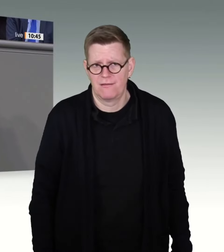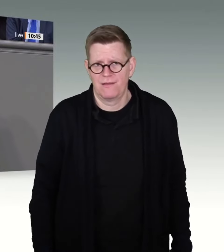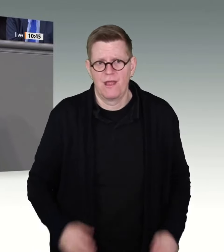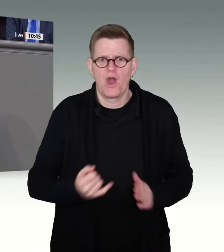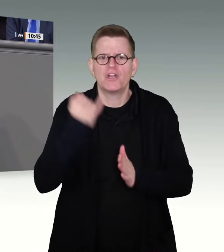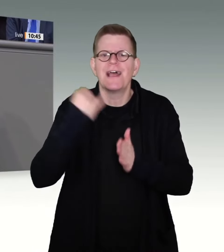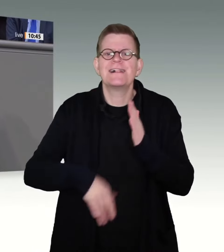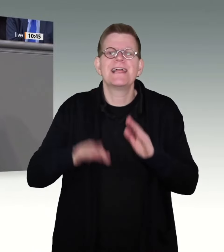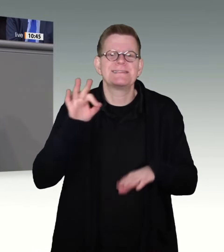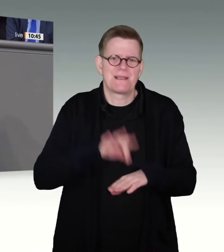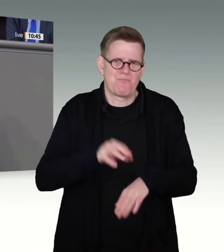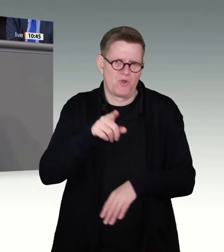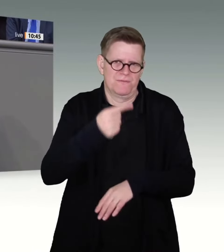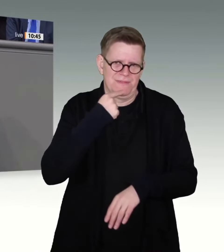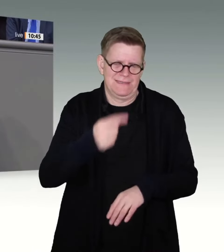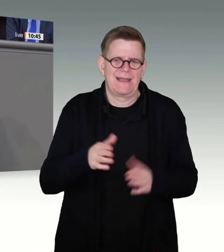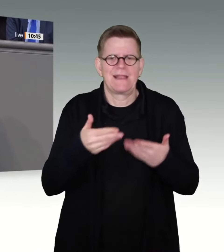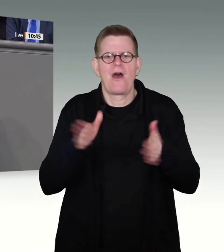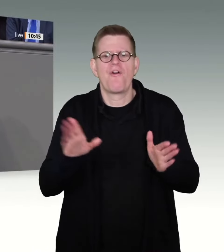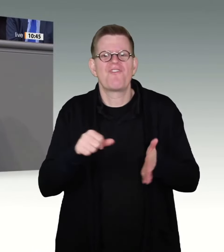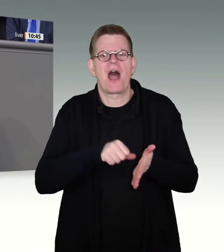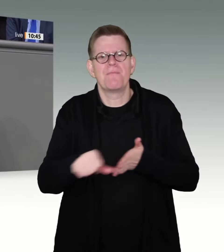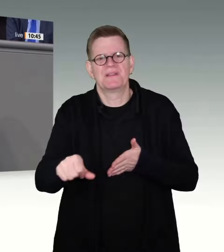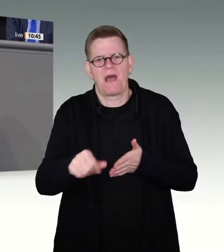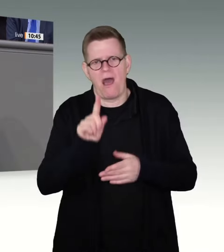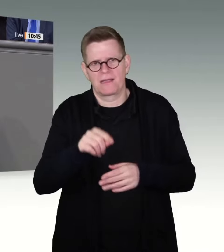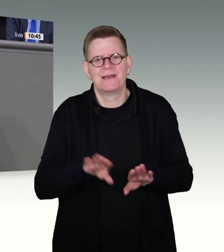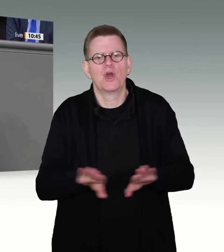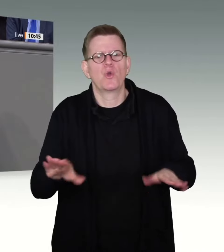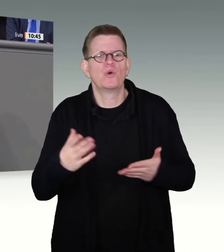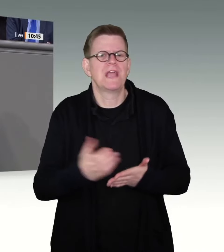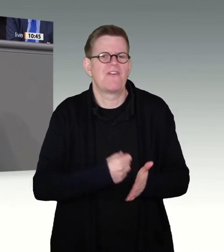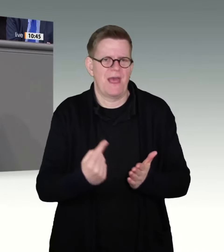weil Sie zu Recht den Freibetrag bei der Grunderwerbsteuer fordern, zu Recht.